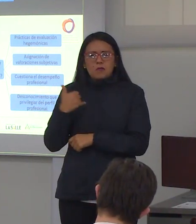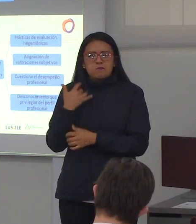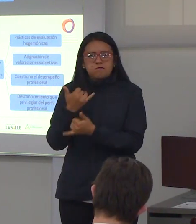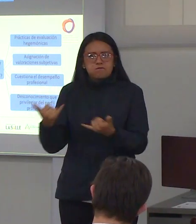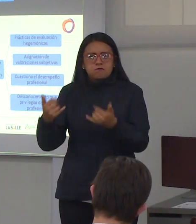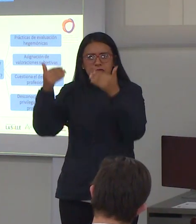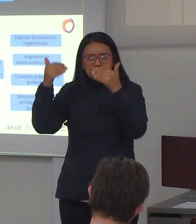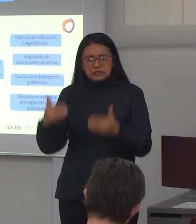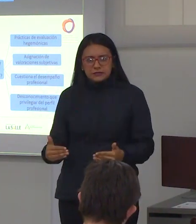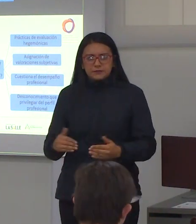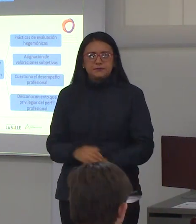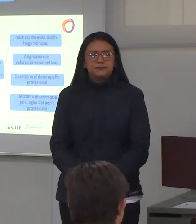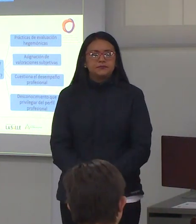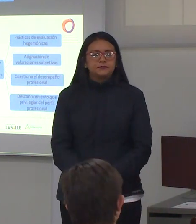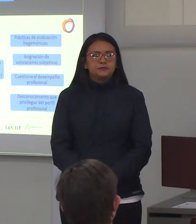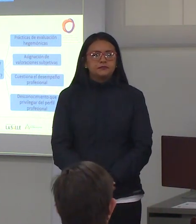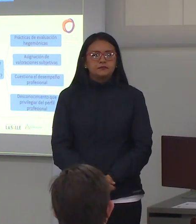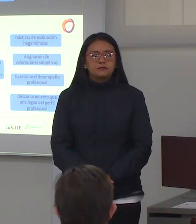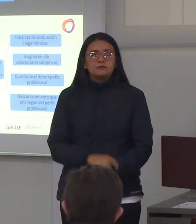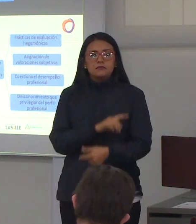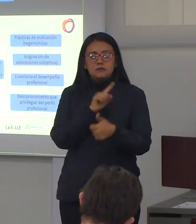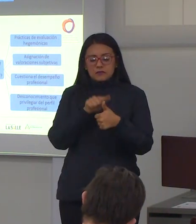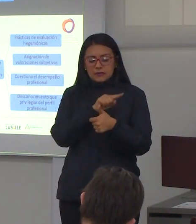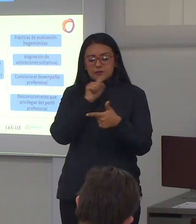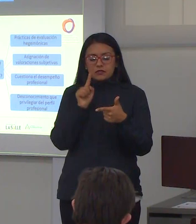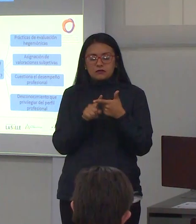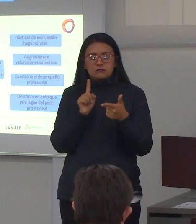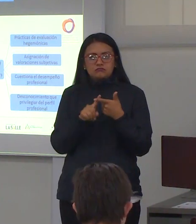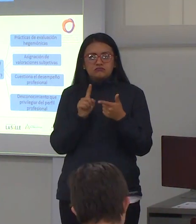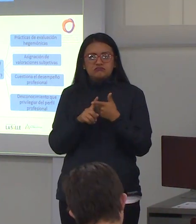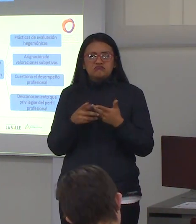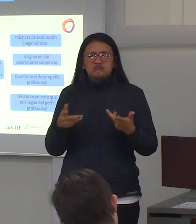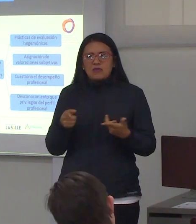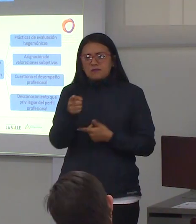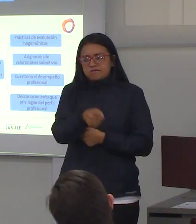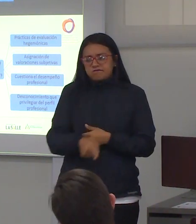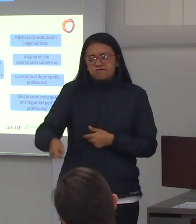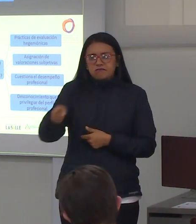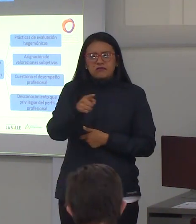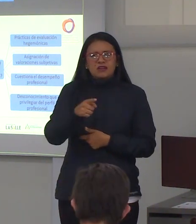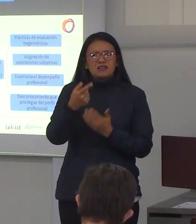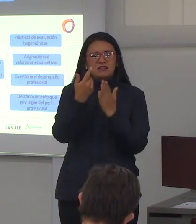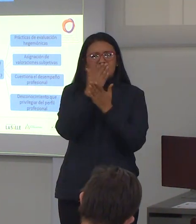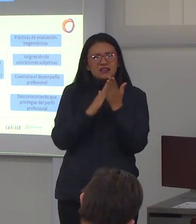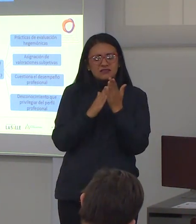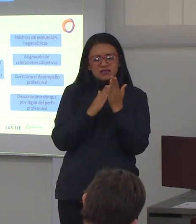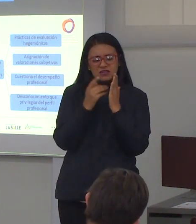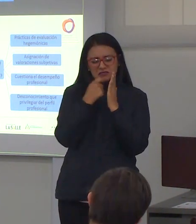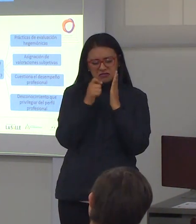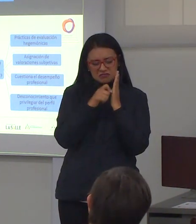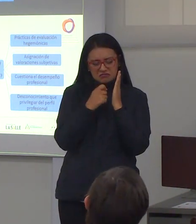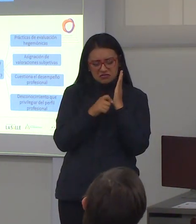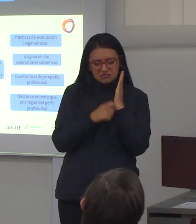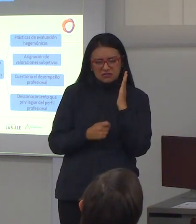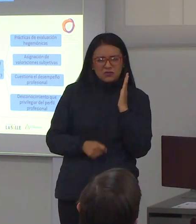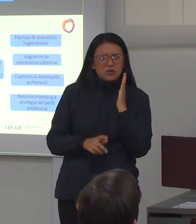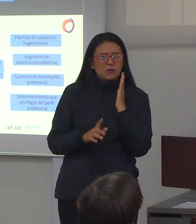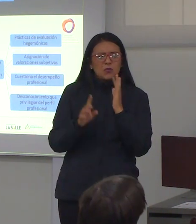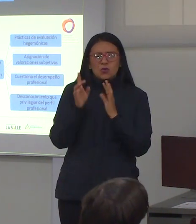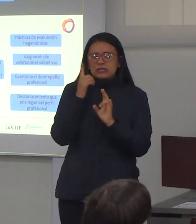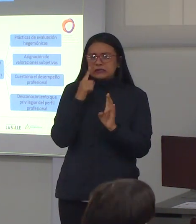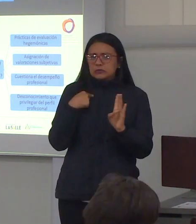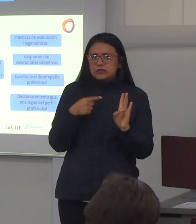discapacidad. Segundo, entonces, se asignaban, digamos, las calificaciones, digamos, muy